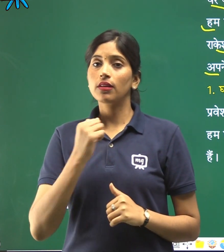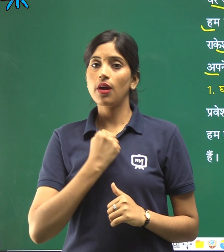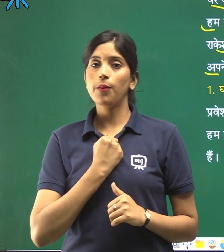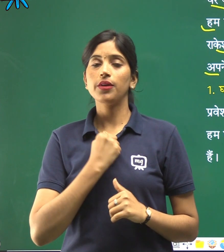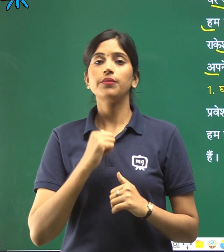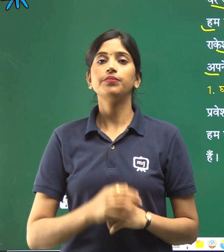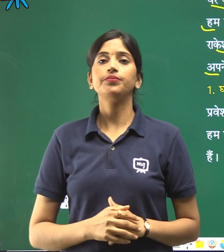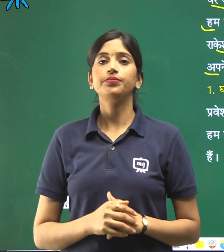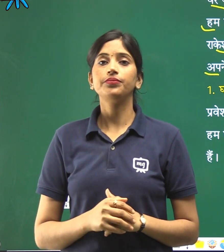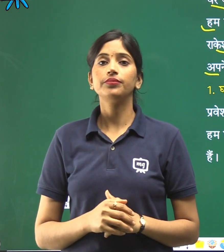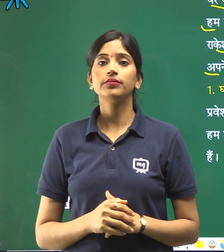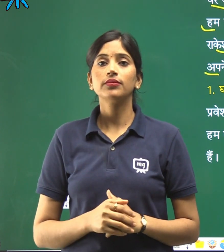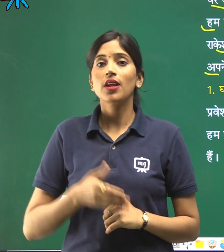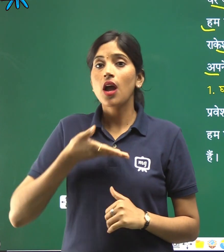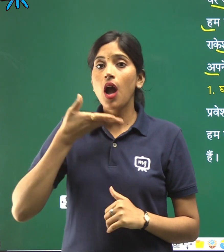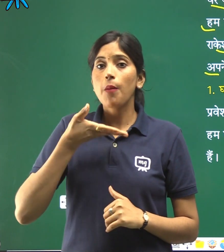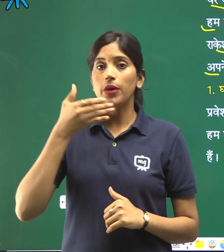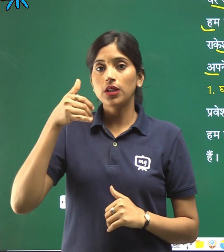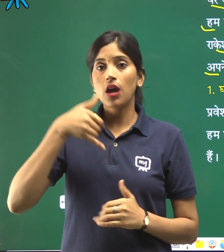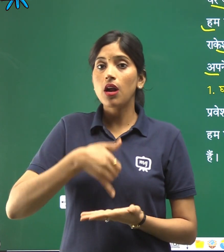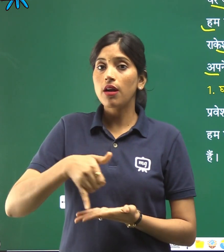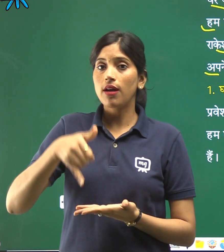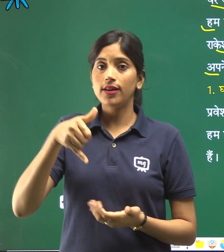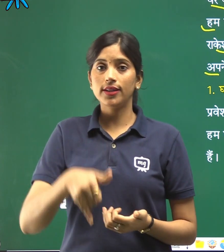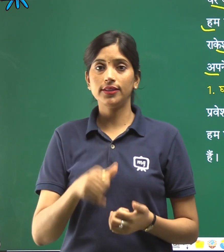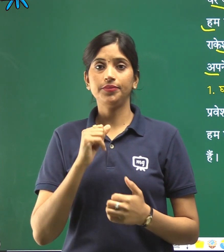हमें बता रहा है।